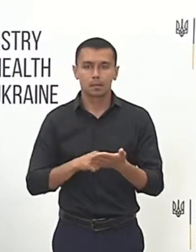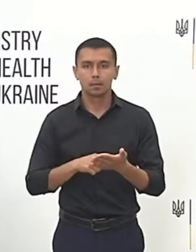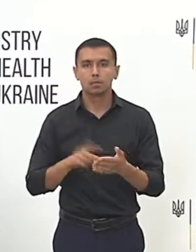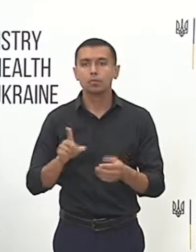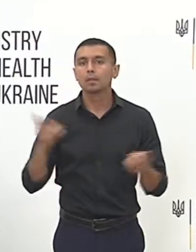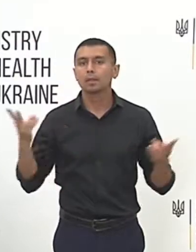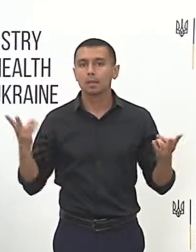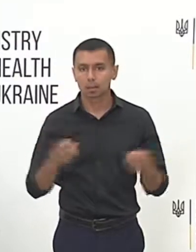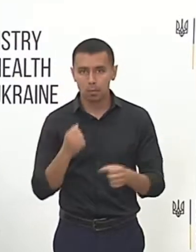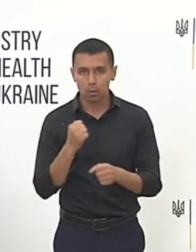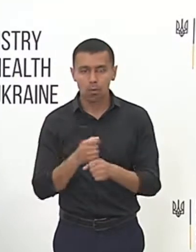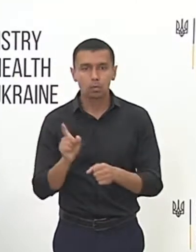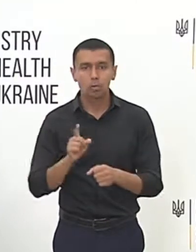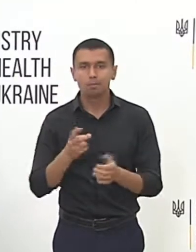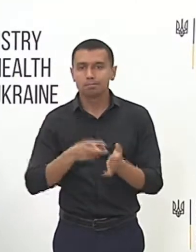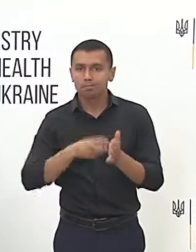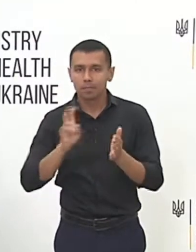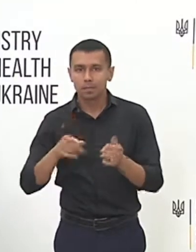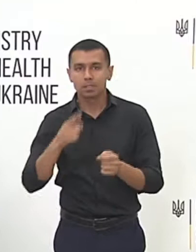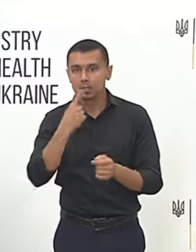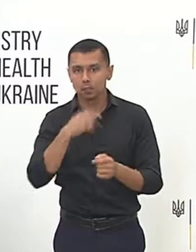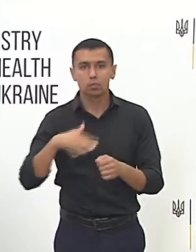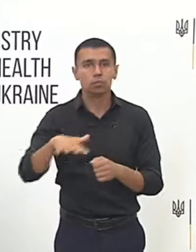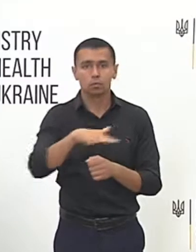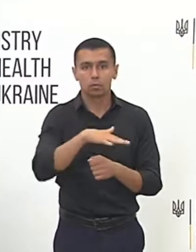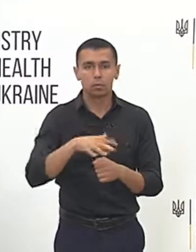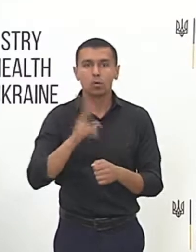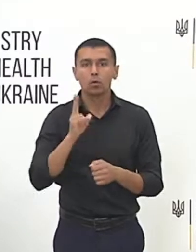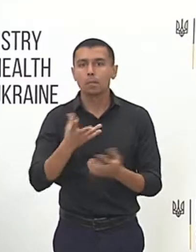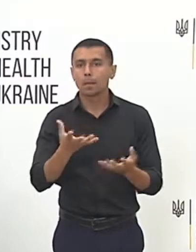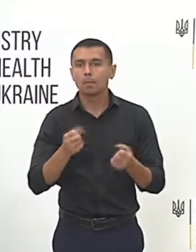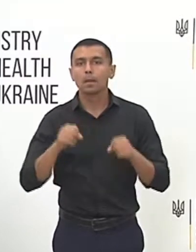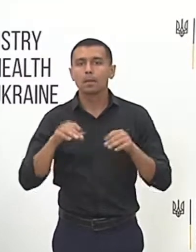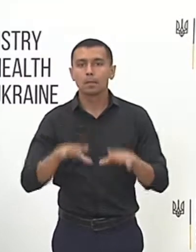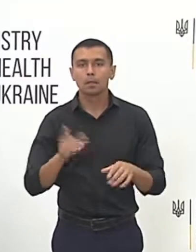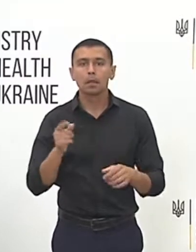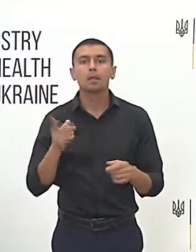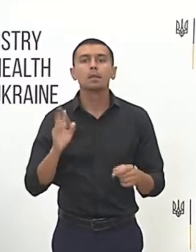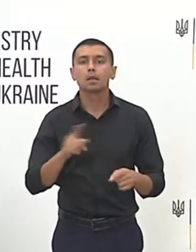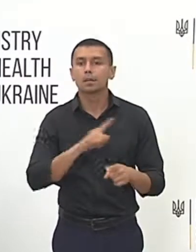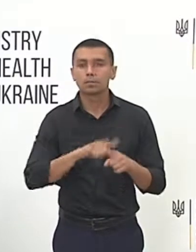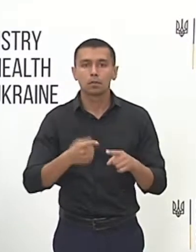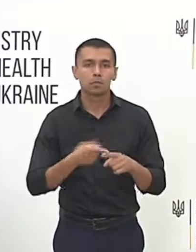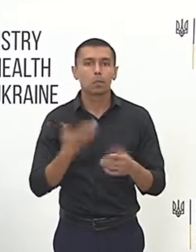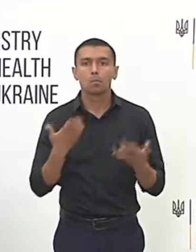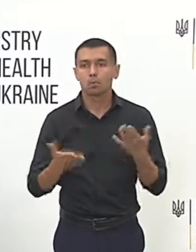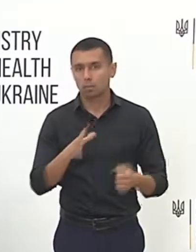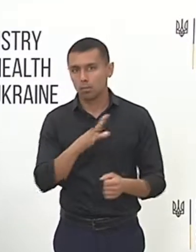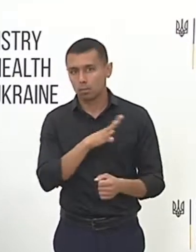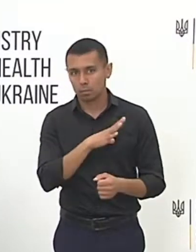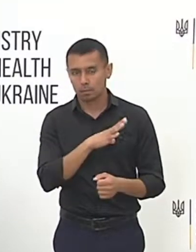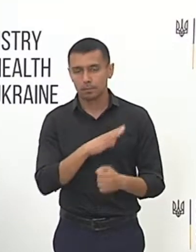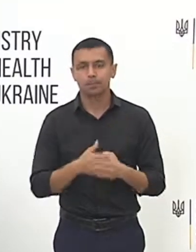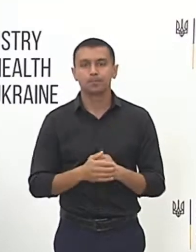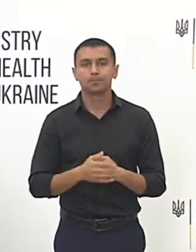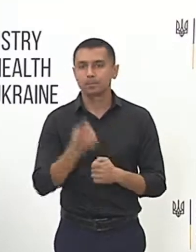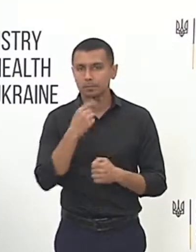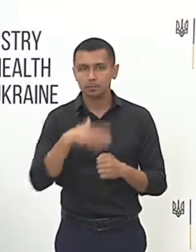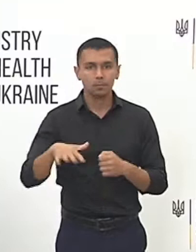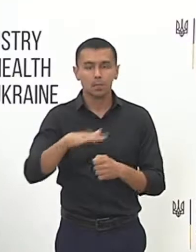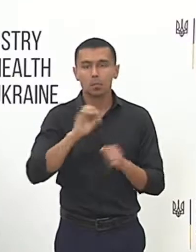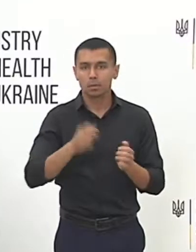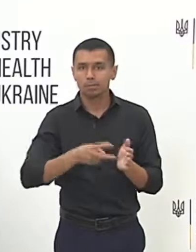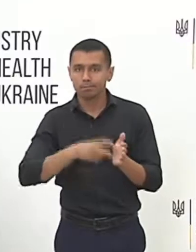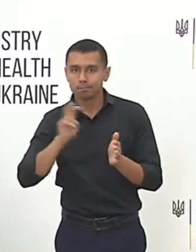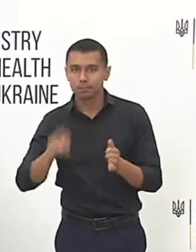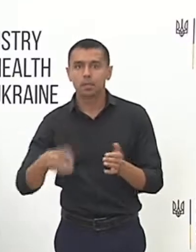Що треба робити, щоб вийти з червоної зони? Хто приймає рішення та як швидко це може бути? З червоної зони